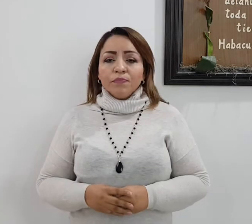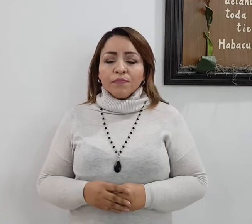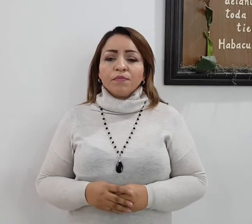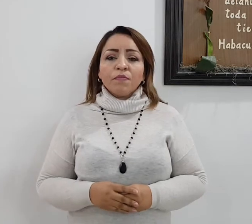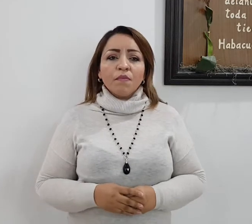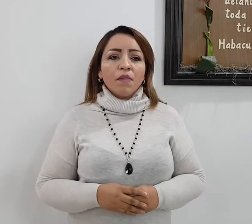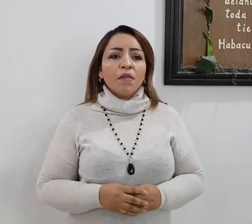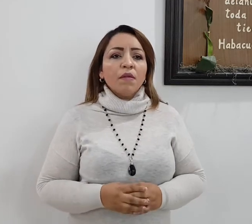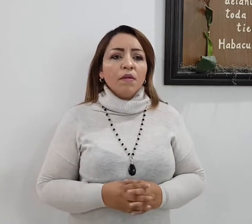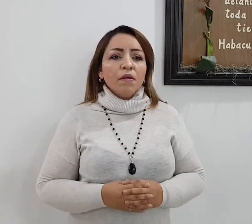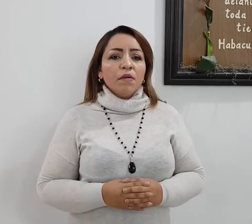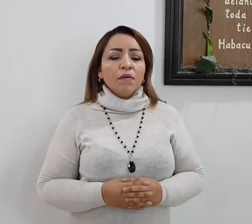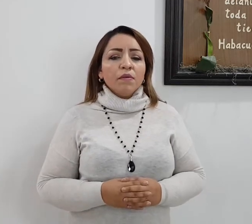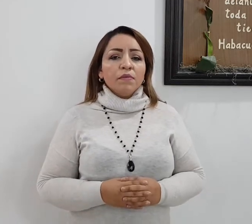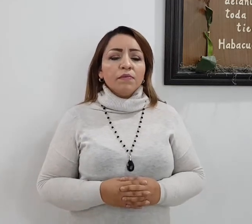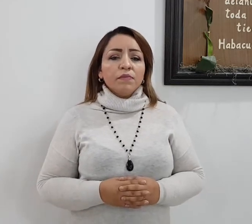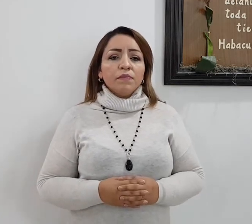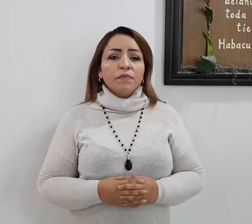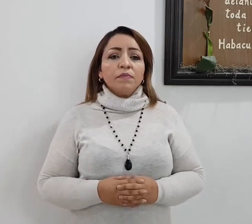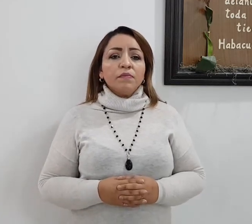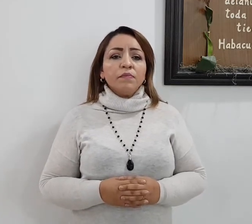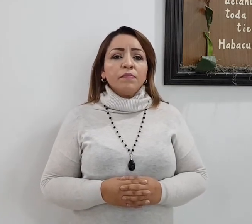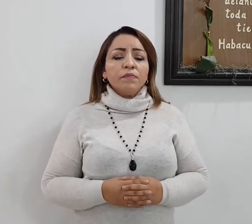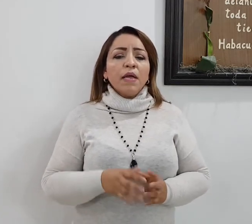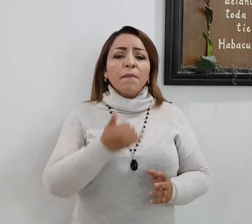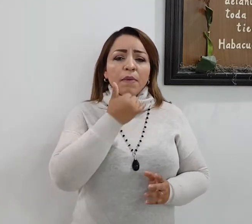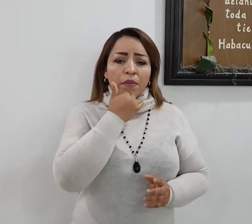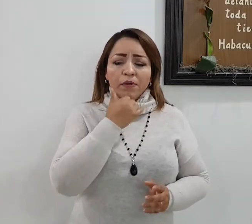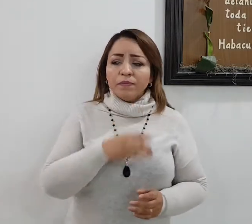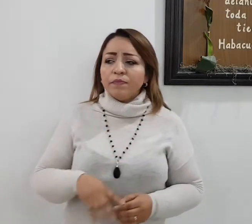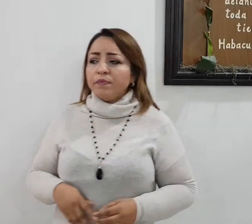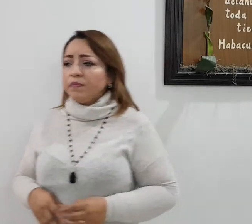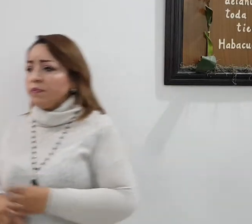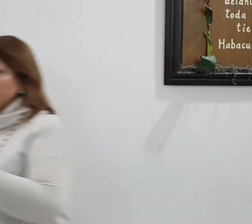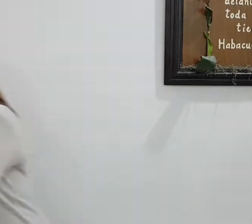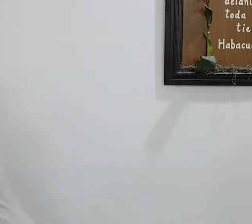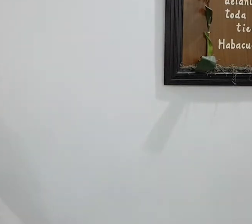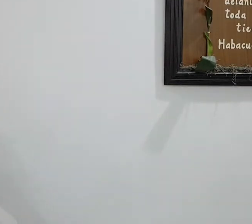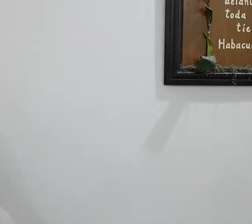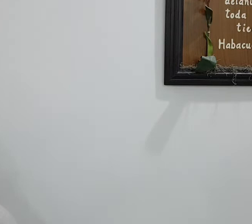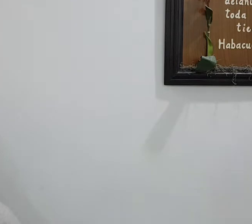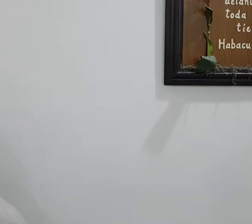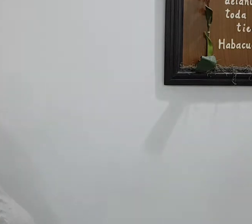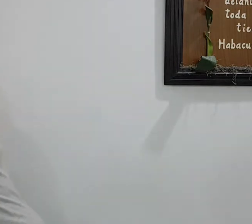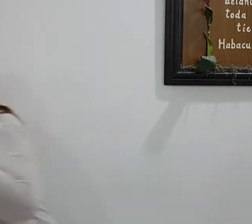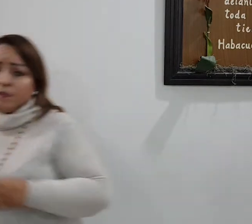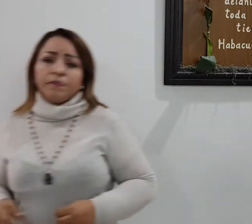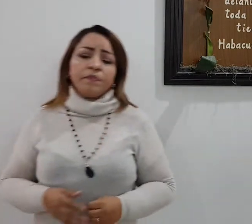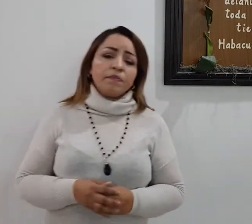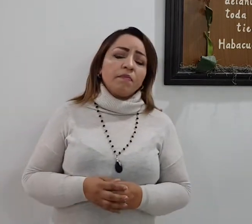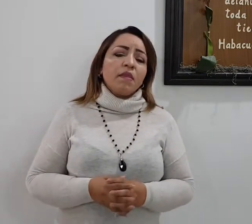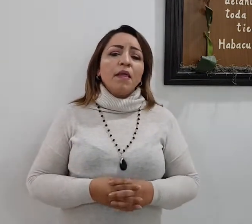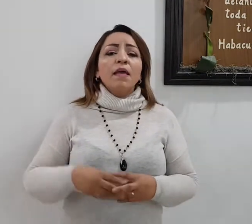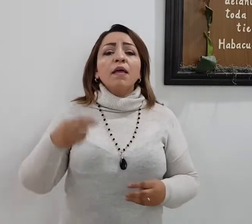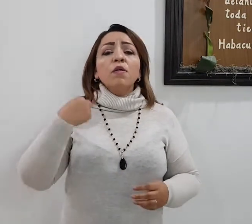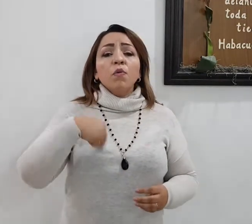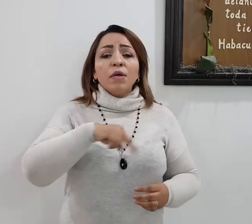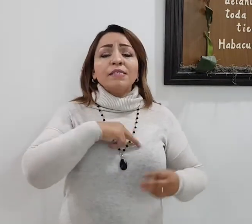11. Y me estoy refiriendo a qué importante es en nuestras vidas aprender a oír la voz de Dios a través de su